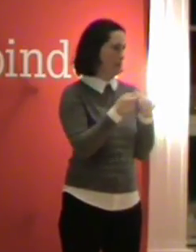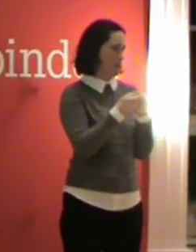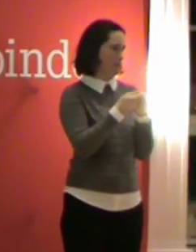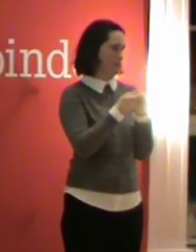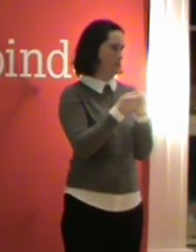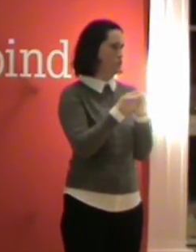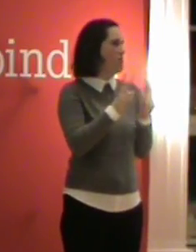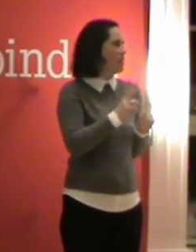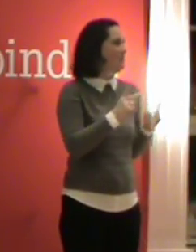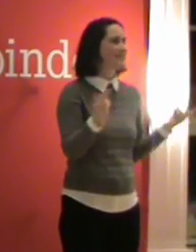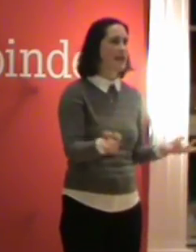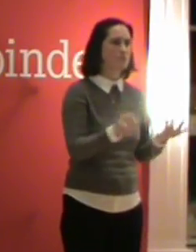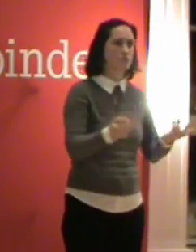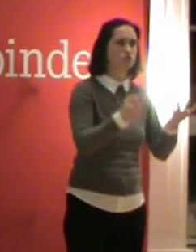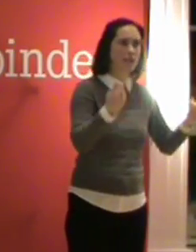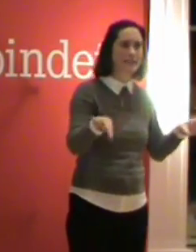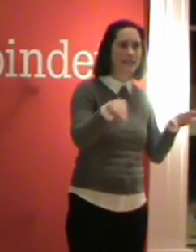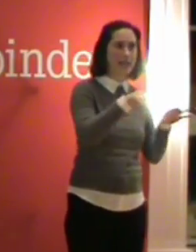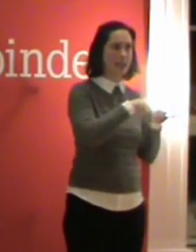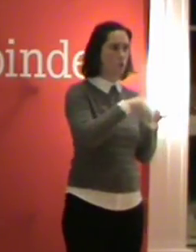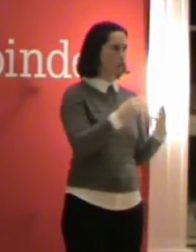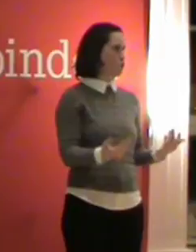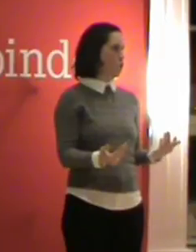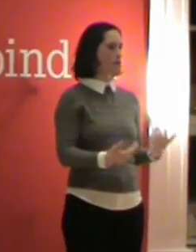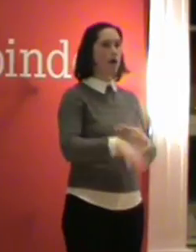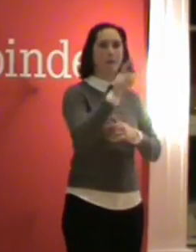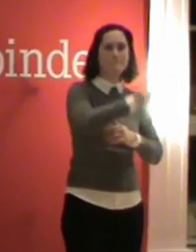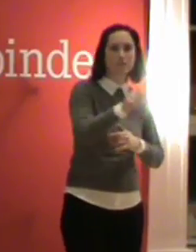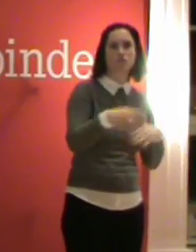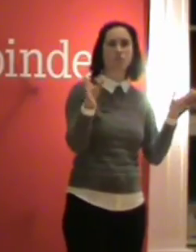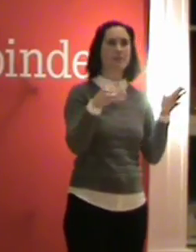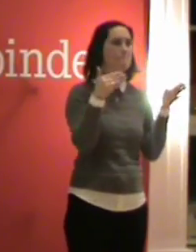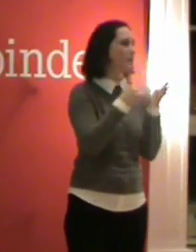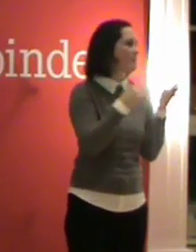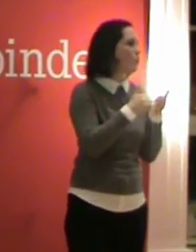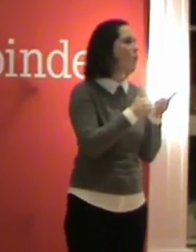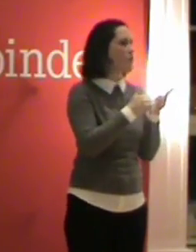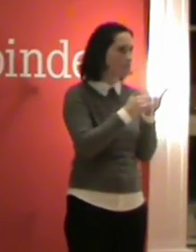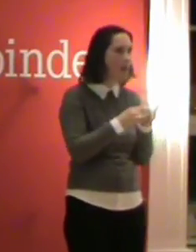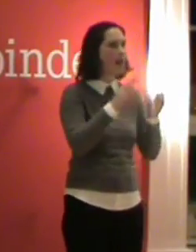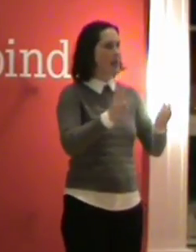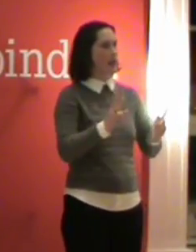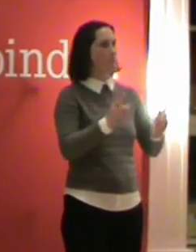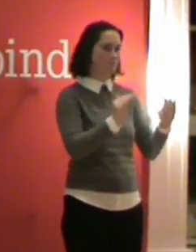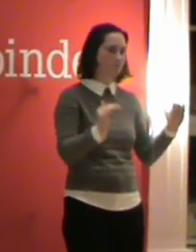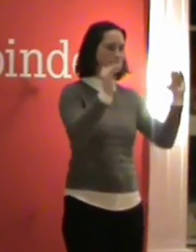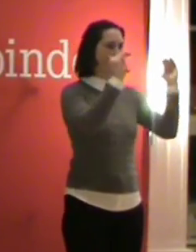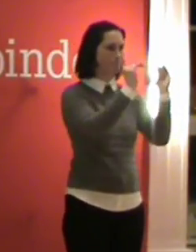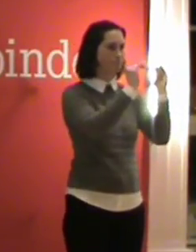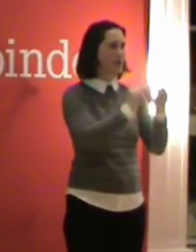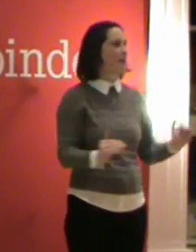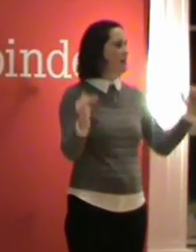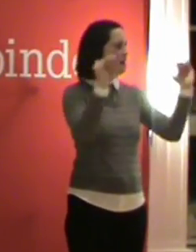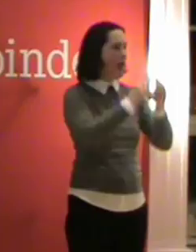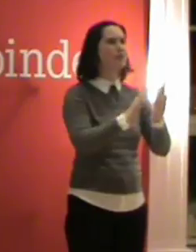eine Selbstverständlichkeit sein sollte, dass Menschen mit Behinderung gleichberechtigt teilhaben können. Und da auch nicht drum